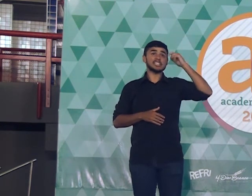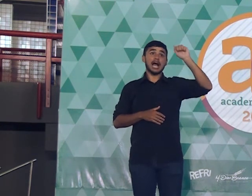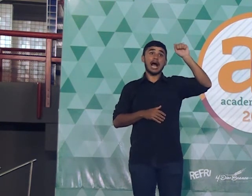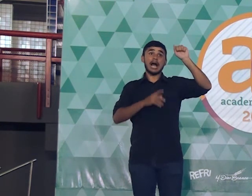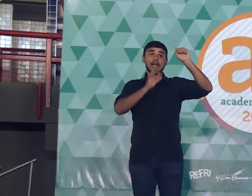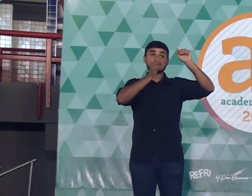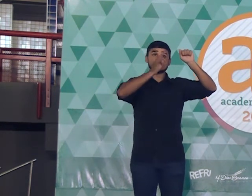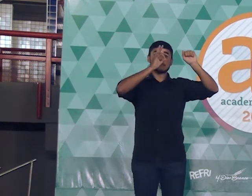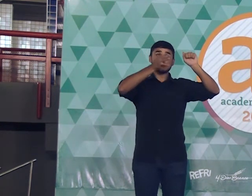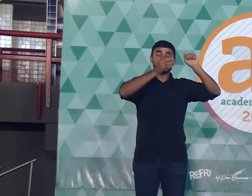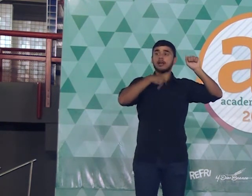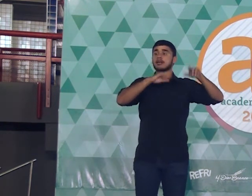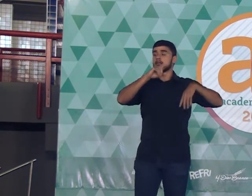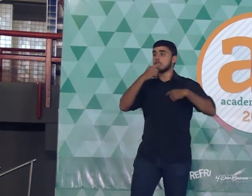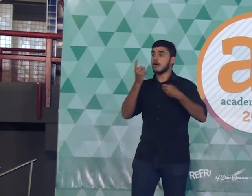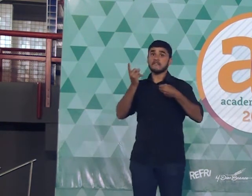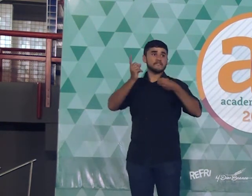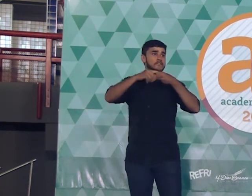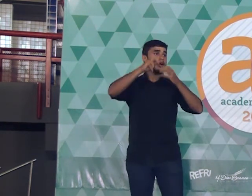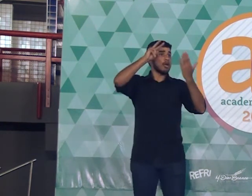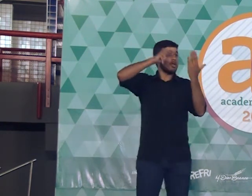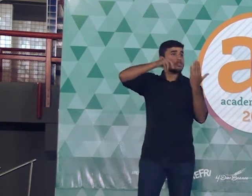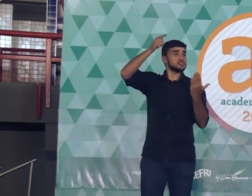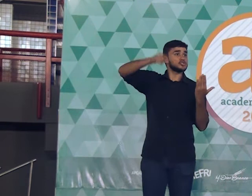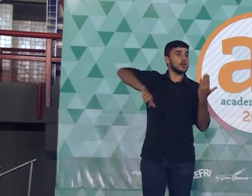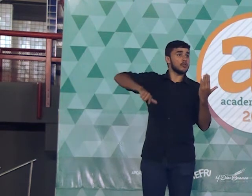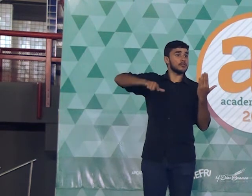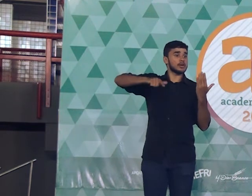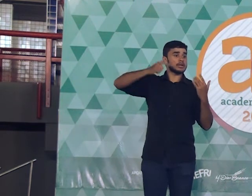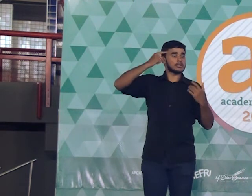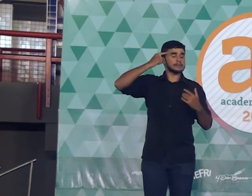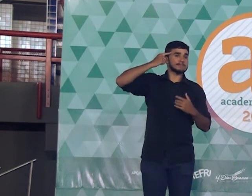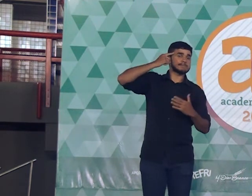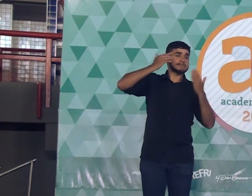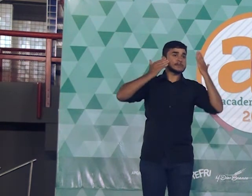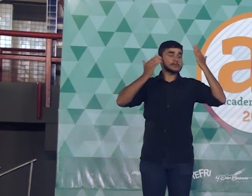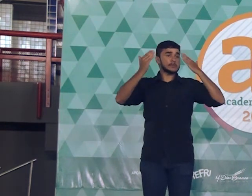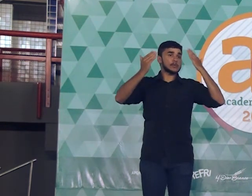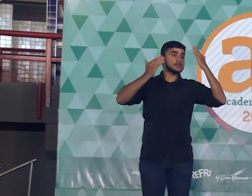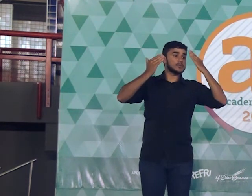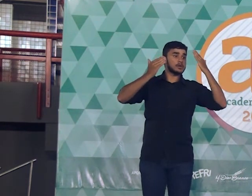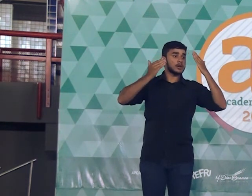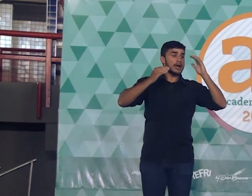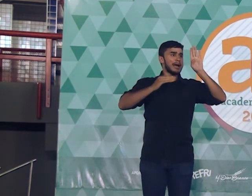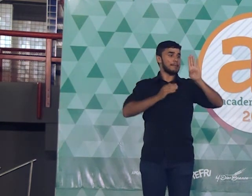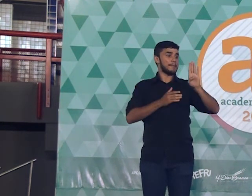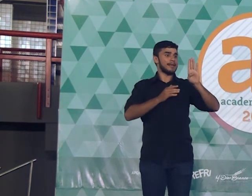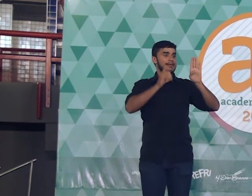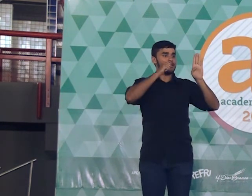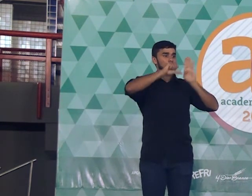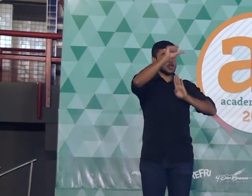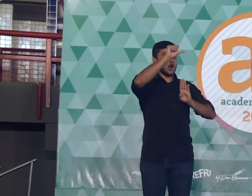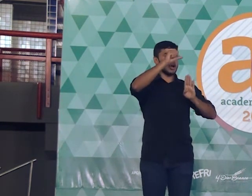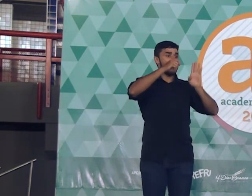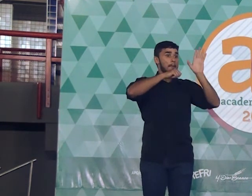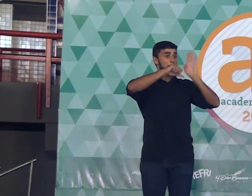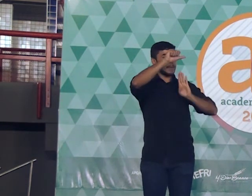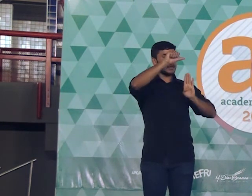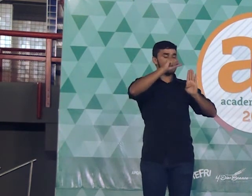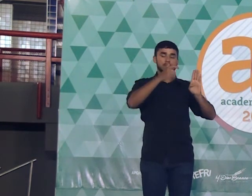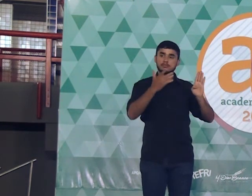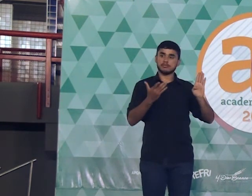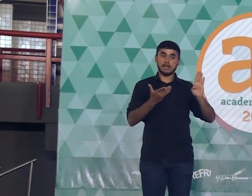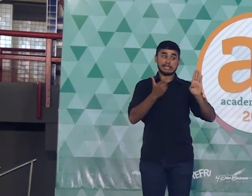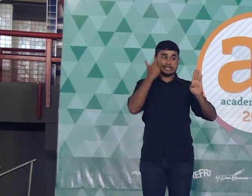vocês. Porque quando você volta para a questão, você volta agora duvidando do que você fez. Então você volta buscando outra